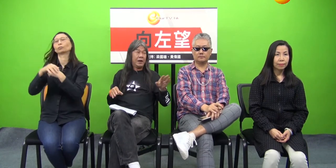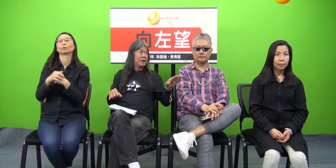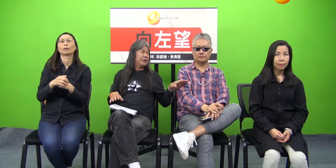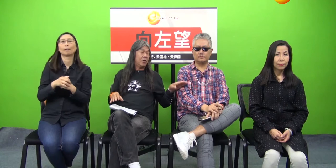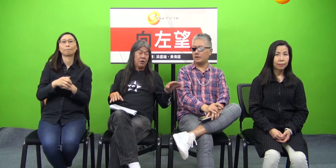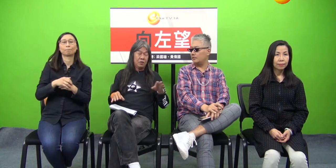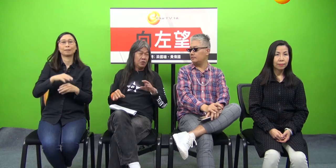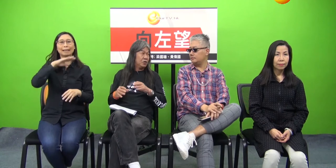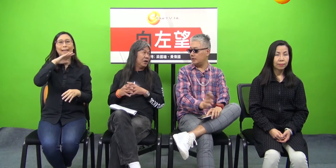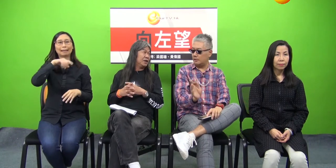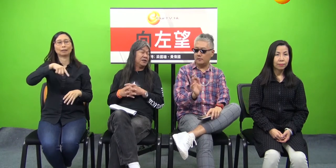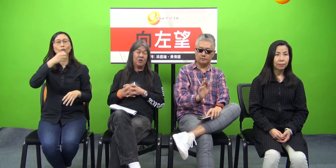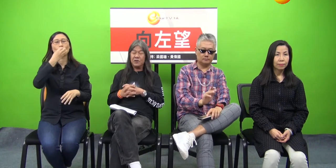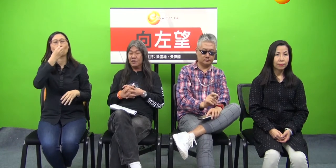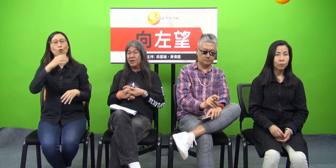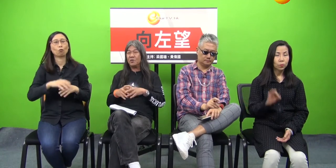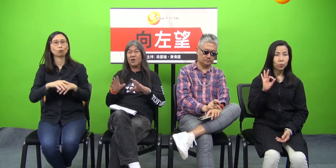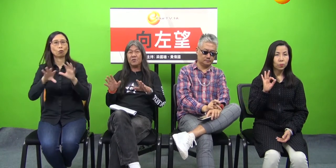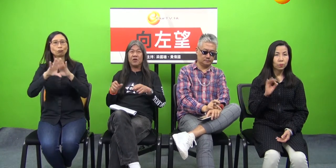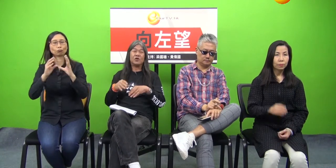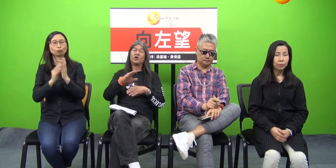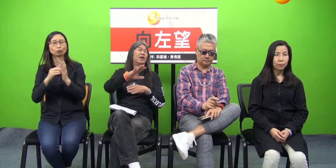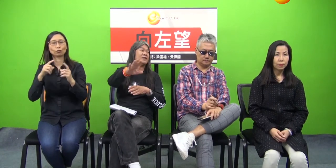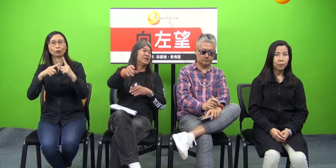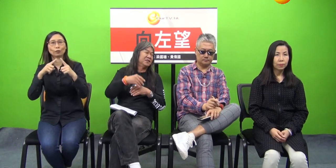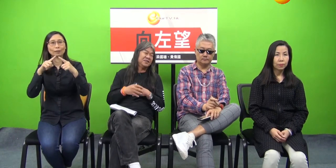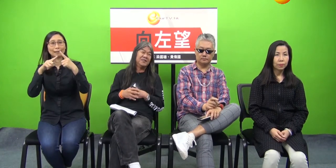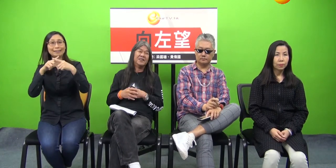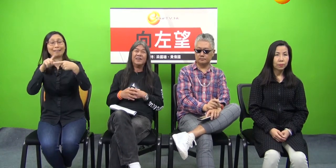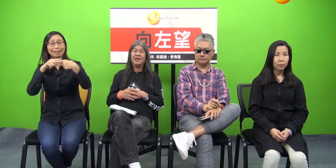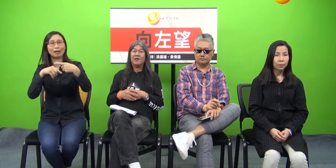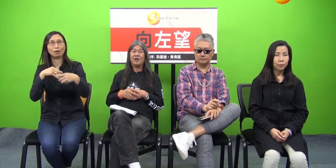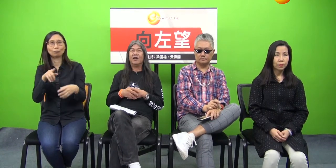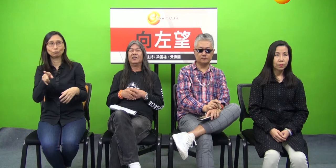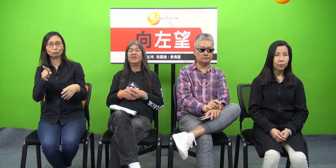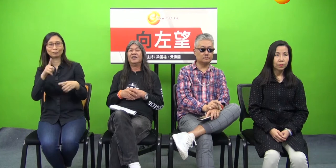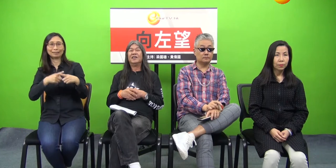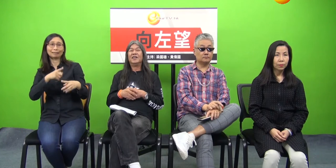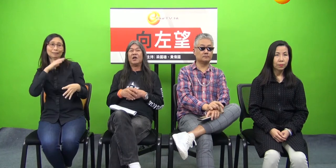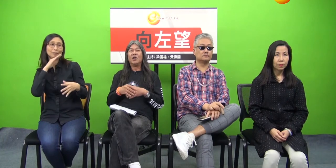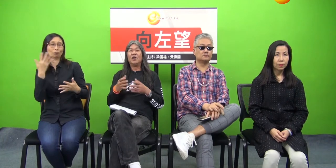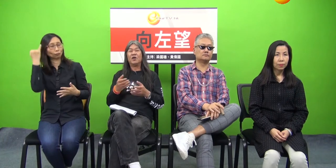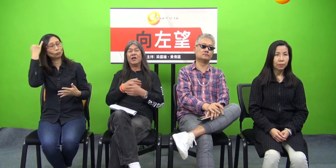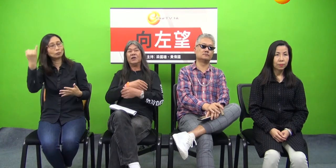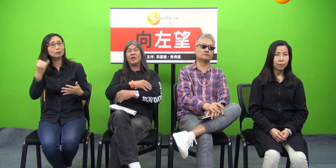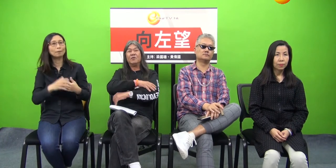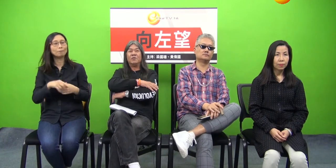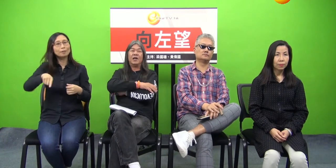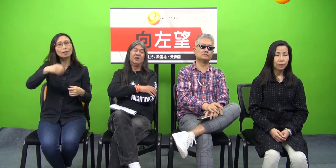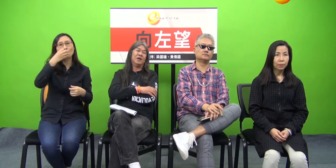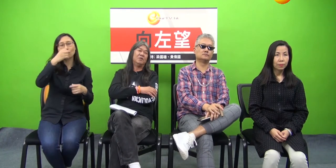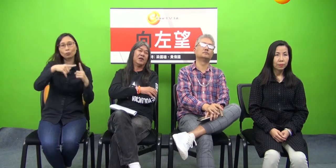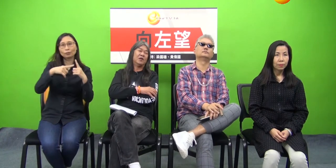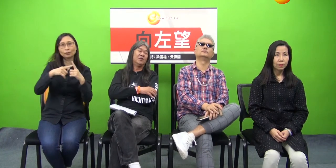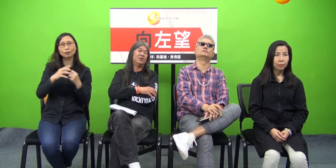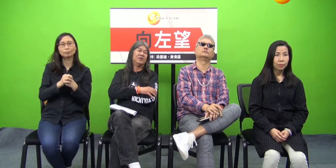一阵间先讲香港全国人大，真的好笑，我不要讲那么多，我当你是真的。好，阿哥，那如果香港人为什么